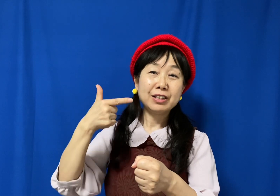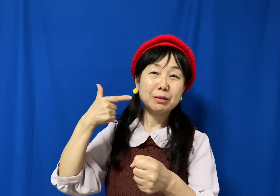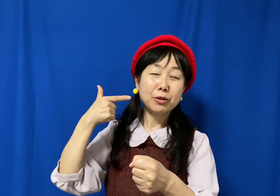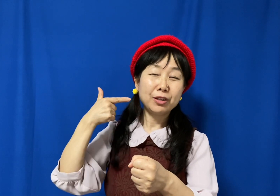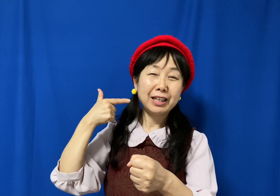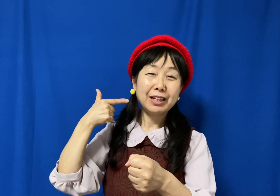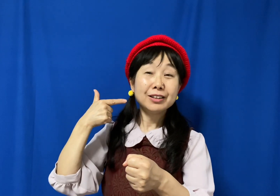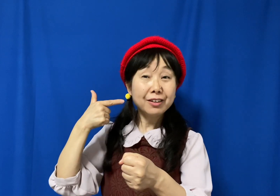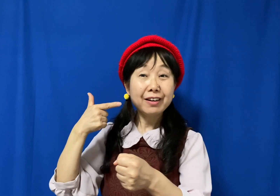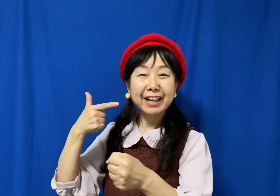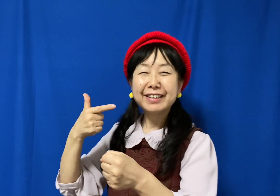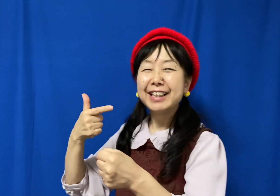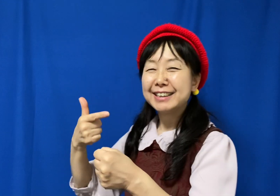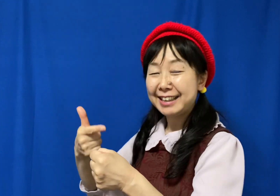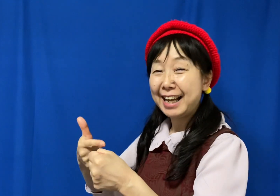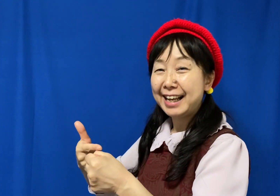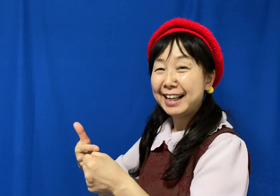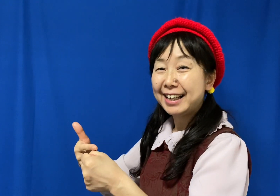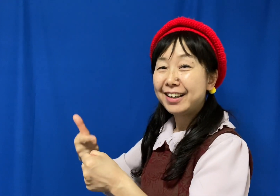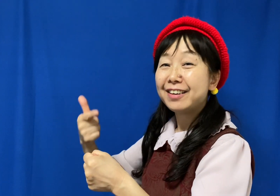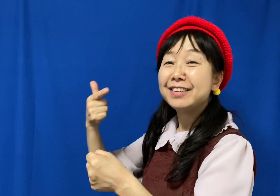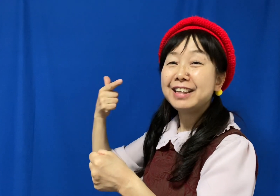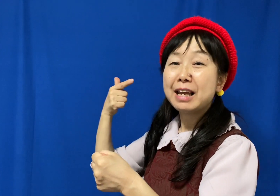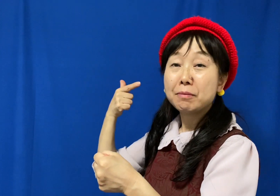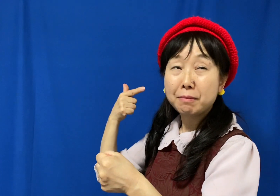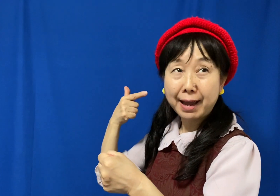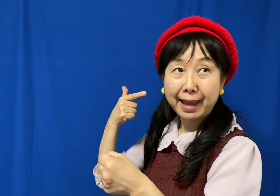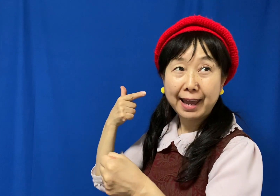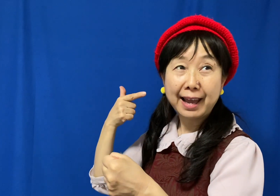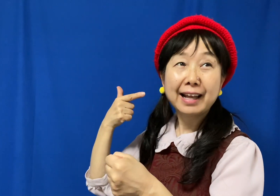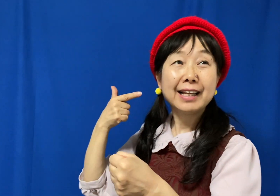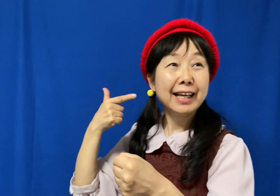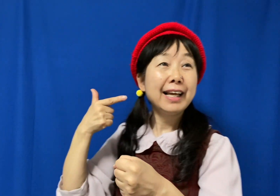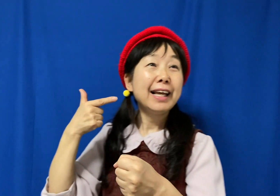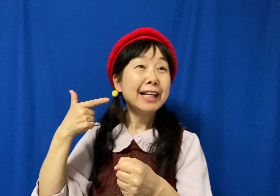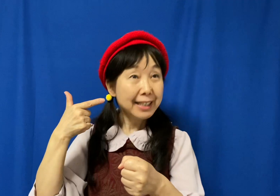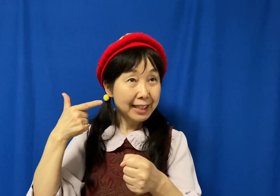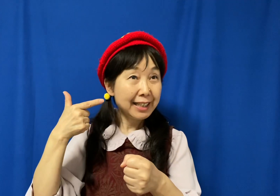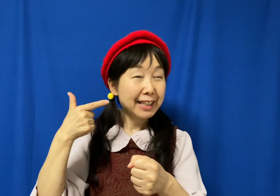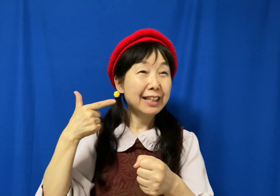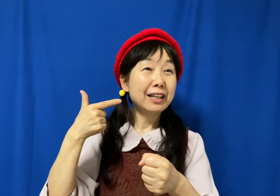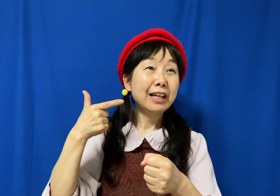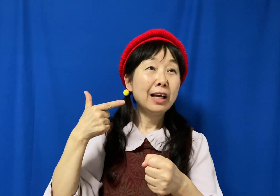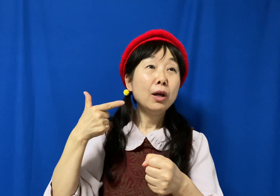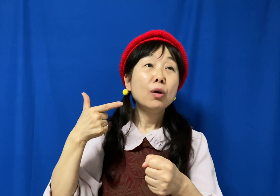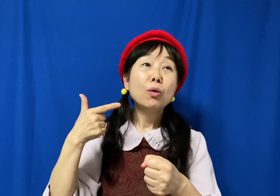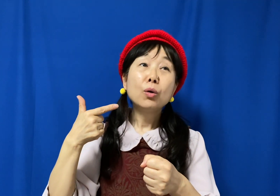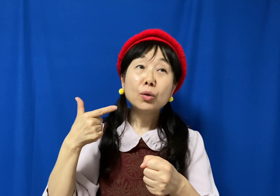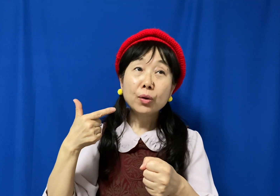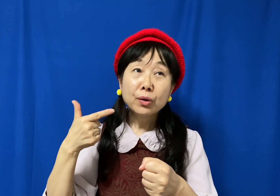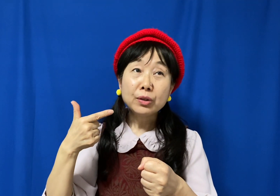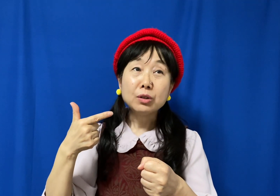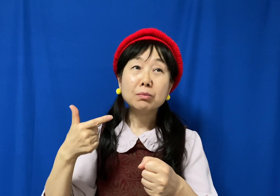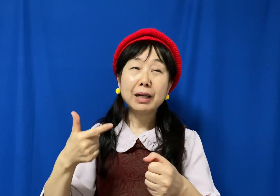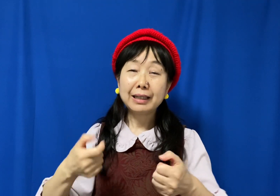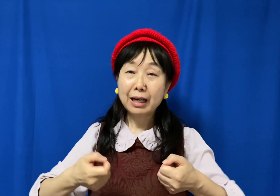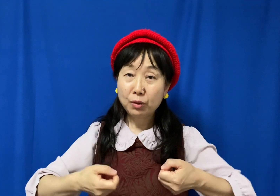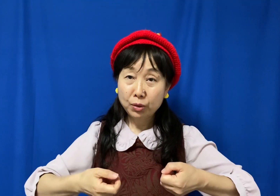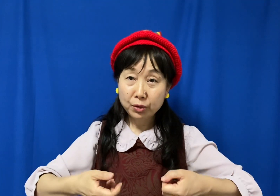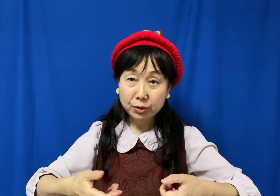に持っていくと楽ですね。6年前にこの世に生まれた、この生